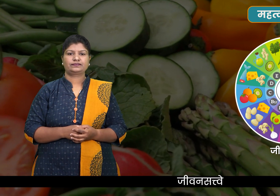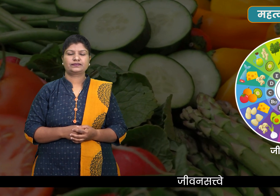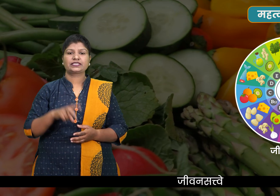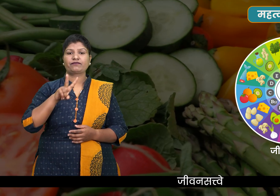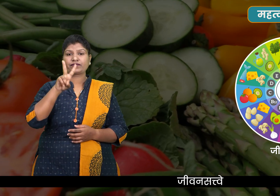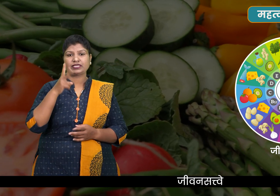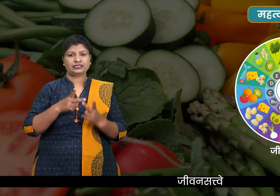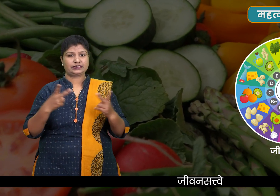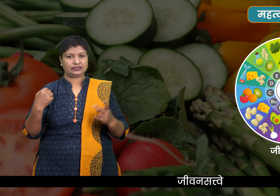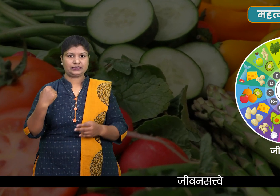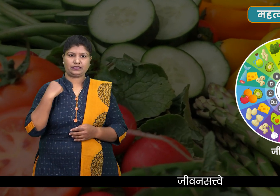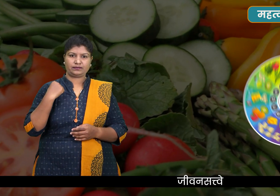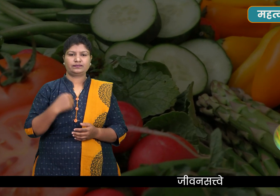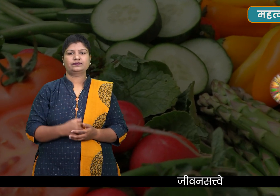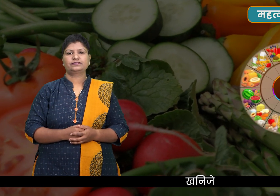जीवनसत्वे,